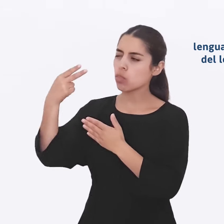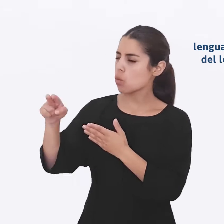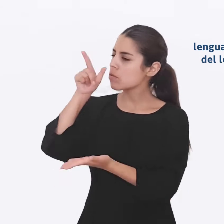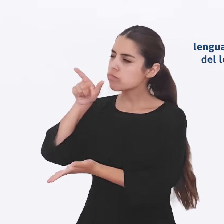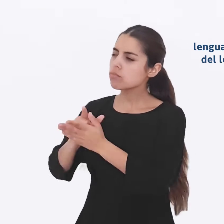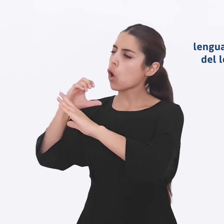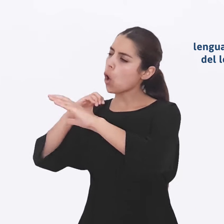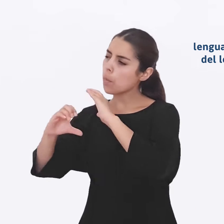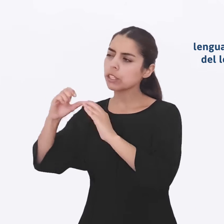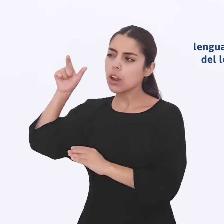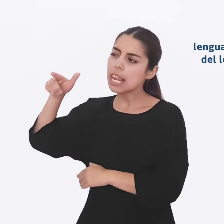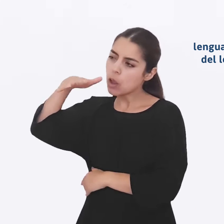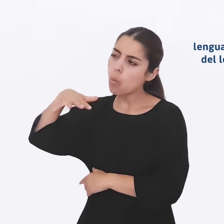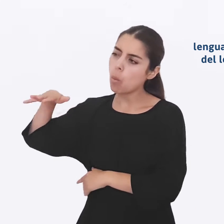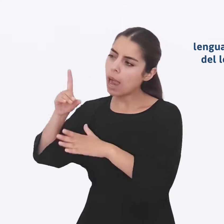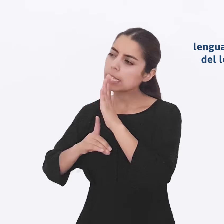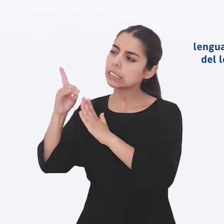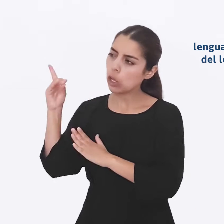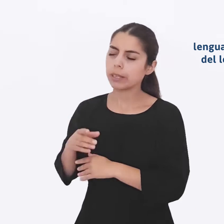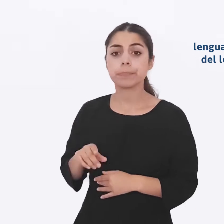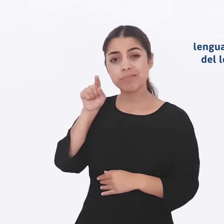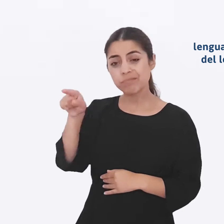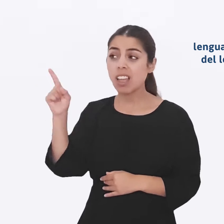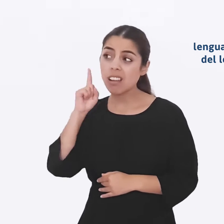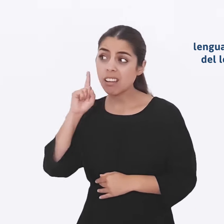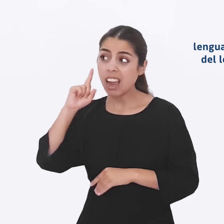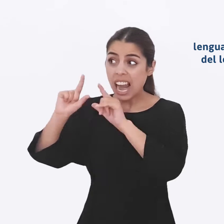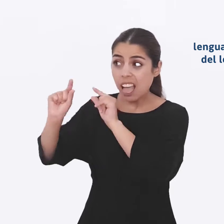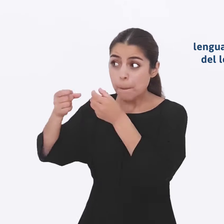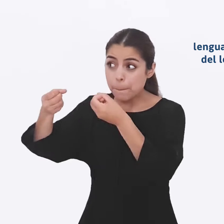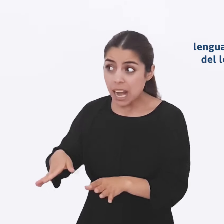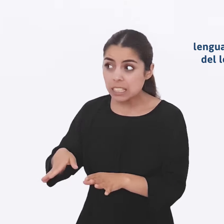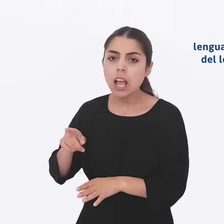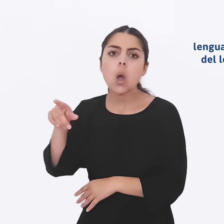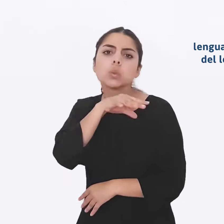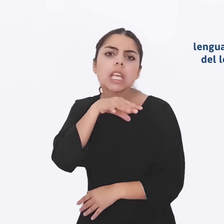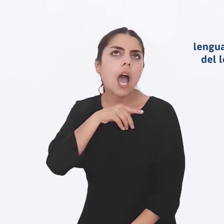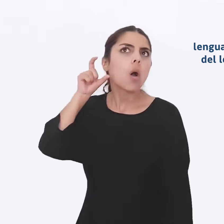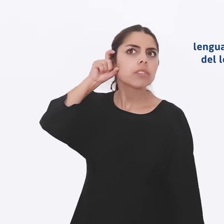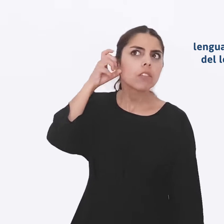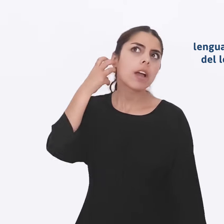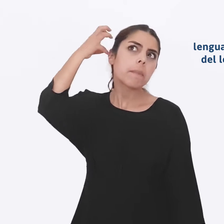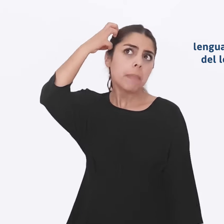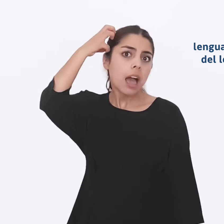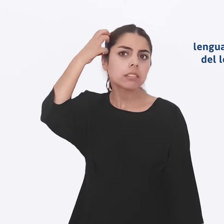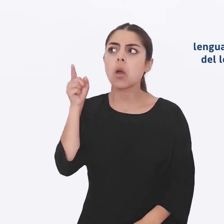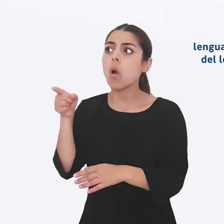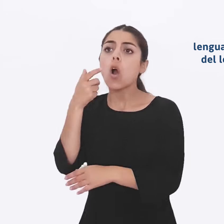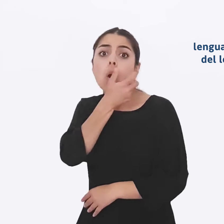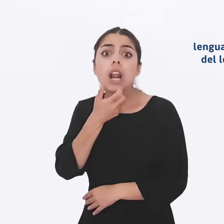desarrollo del lenguaje y la comunicación, independiente del grado de pérdida auditiva del estudiante, use o no audífono, implante coclear o